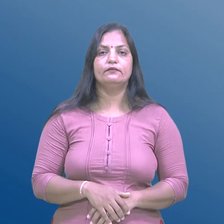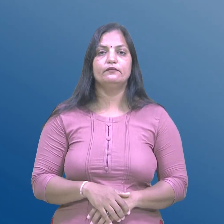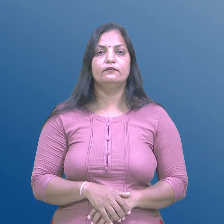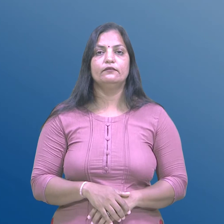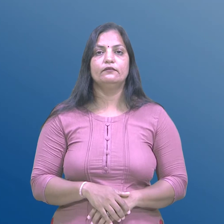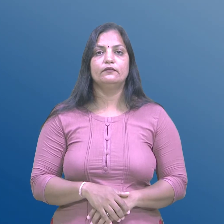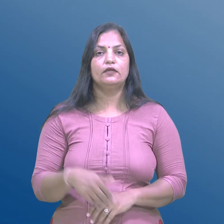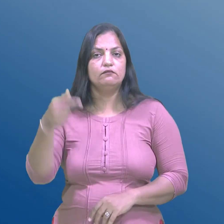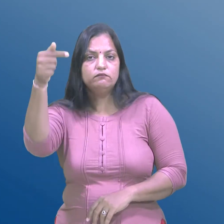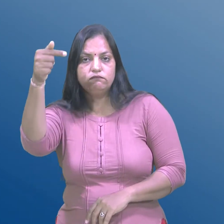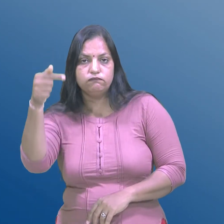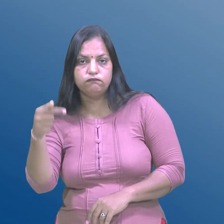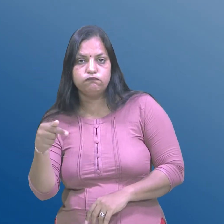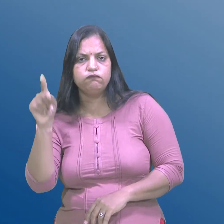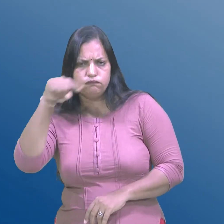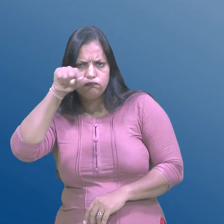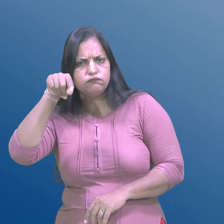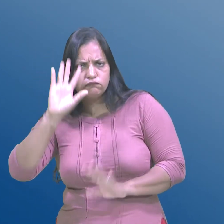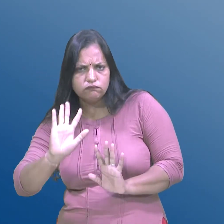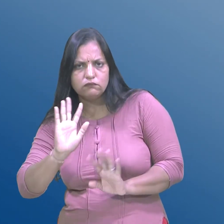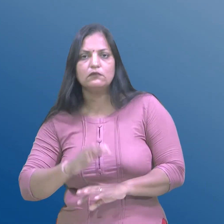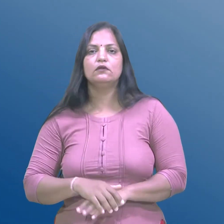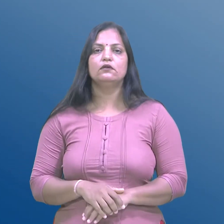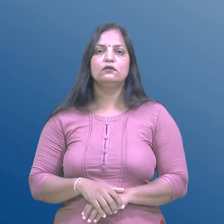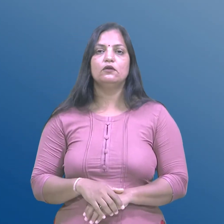માનદંડક વિકલાંગતા ધરાવતી વ્યક્તિઓ